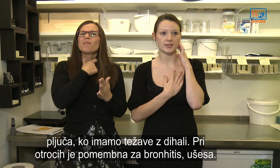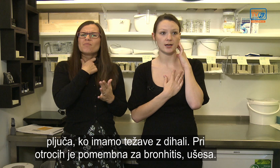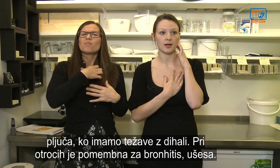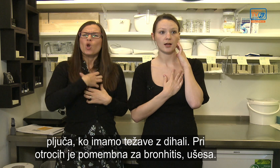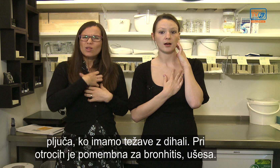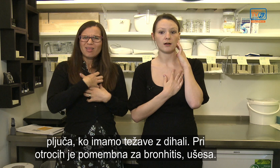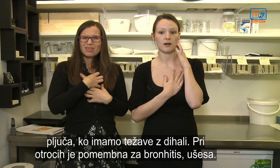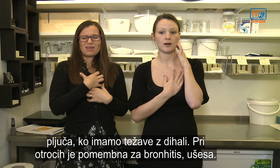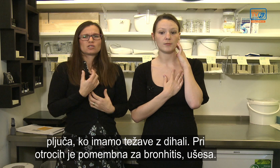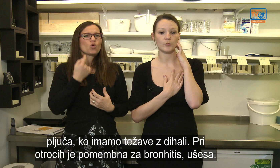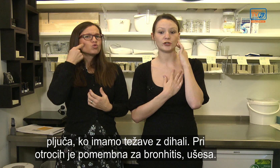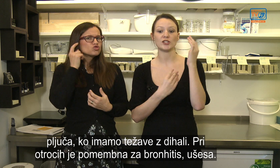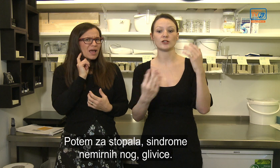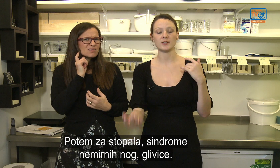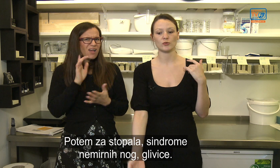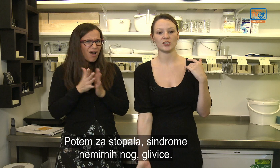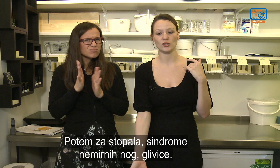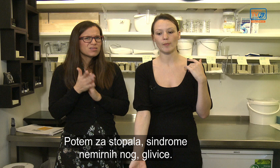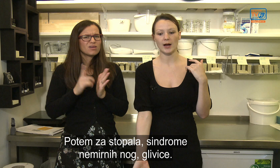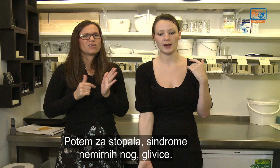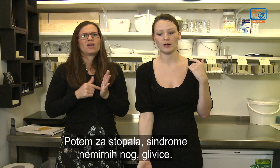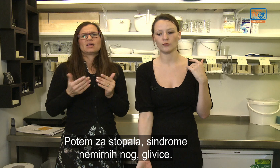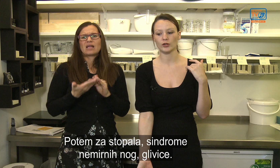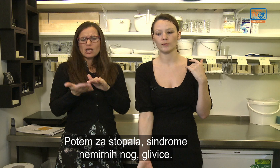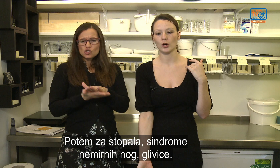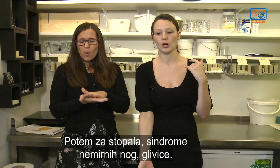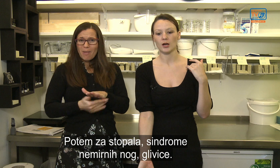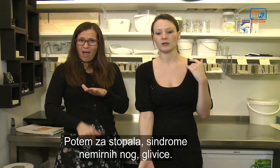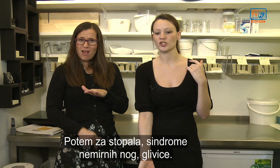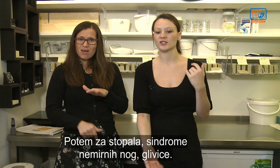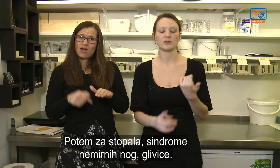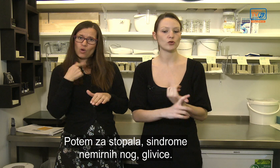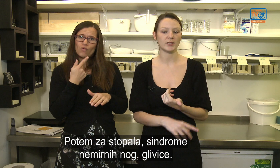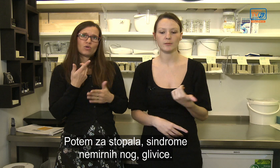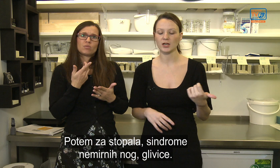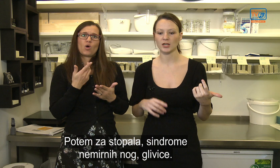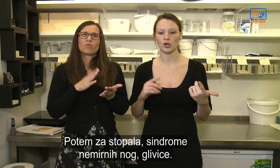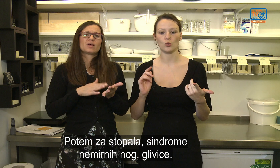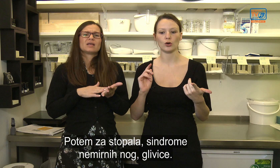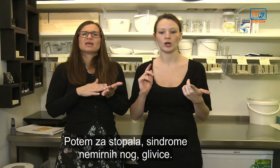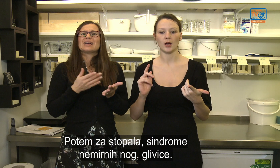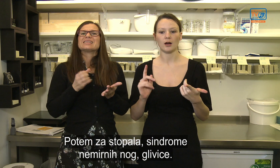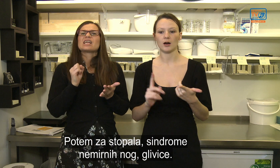ušesa, potem so recimo za stopala, govorimo o kakšnih sindromih nemirnih nog,